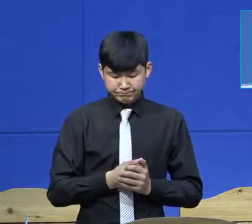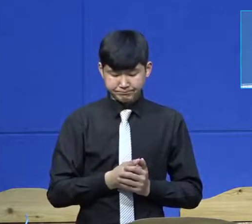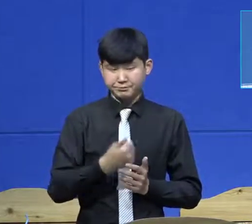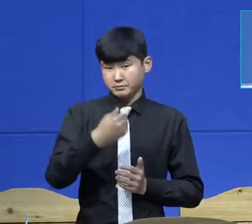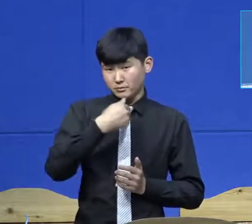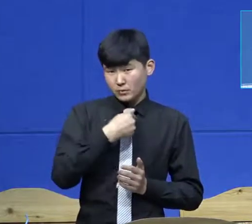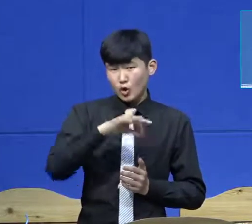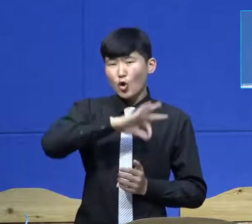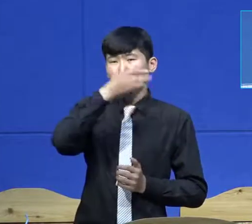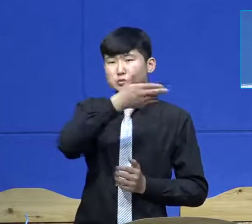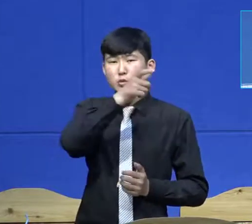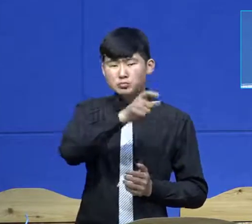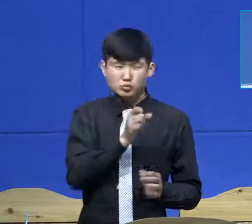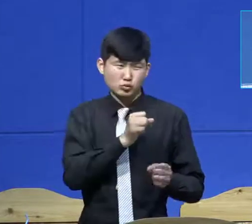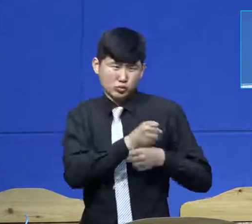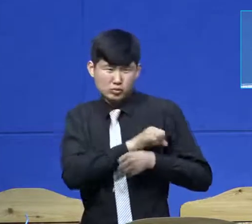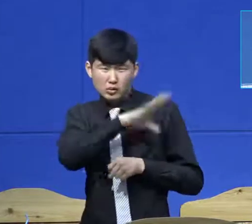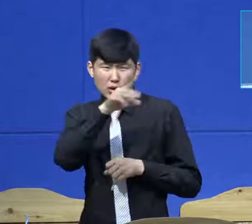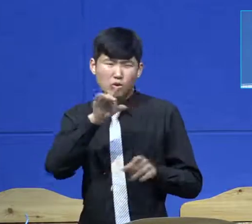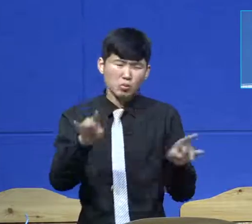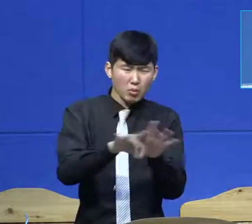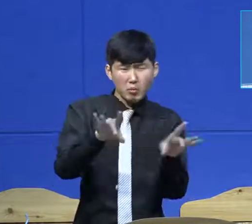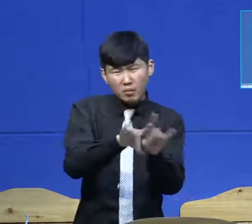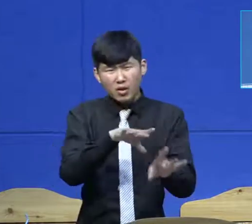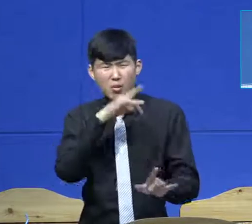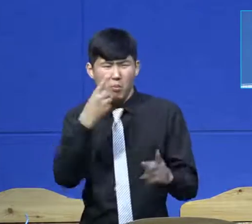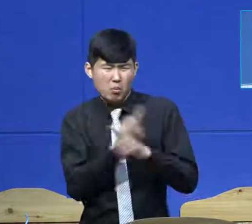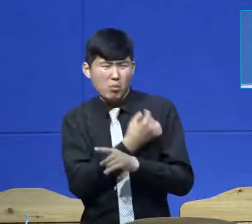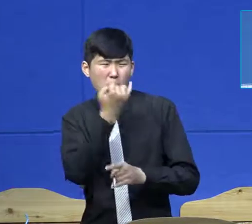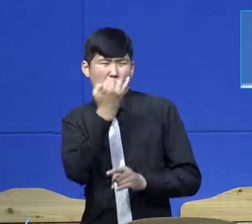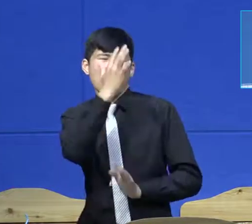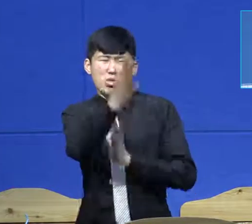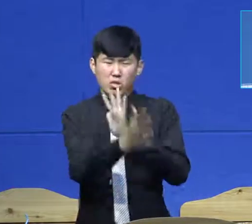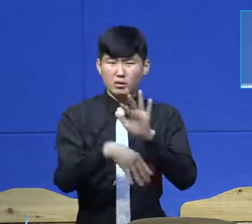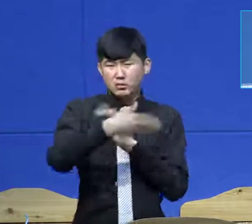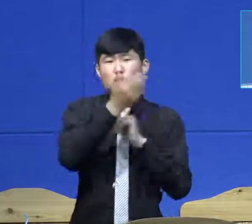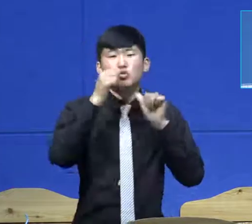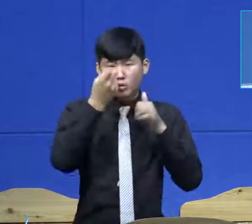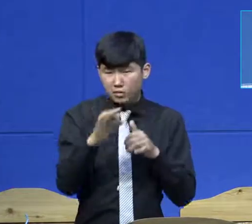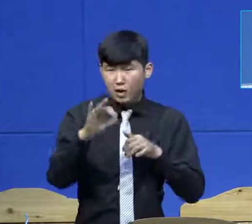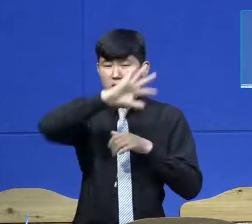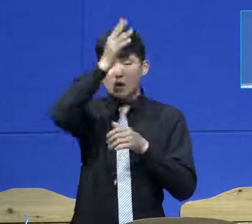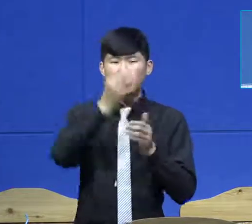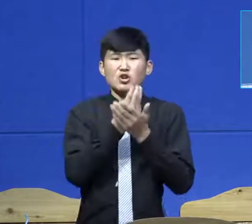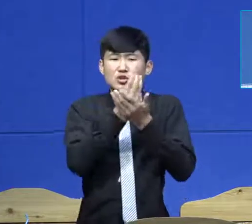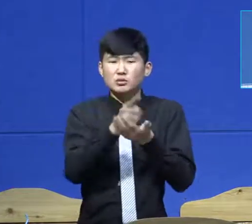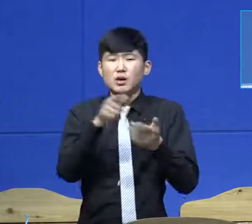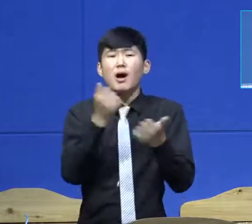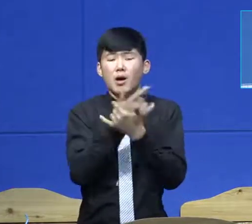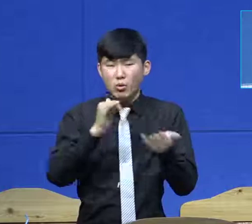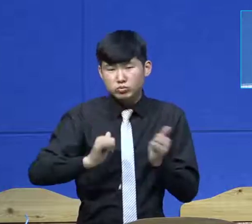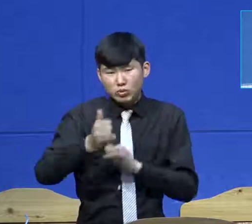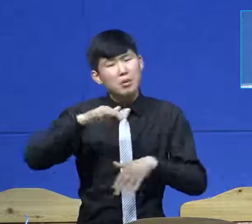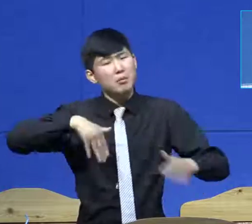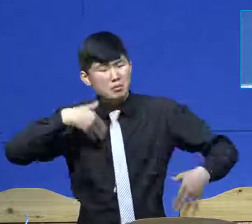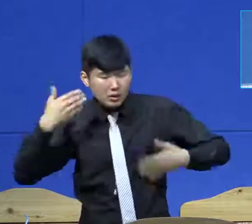Надаас бол та нарыг хүмүүс доромжилж хавчиж та нарыг эсэ зүсэн бүрийн ёри юм хутлаар ярихад та нар ирэлтэй. Тэнгэрдэг шагналч нааг уу. Учир баярлцгаагүй